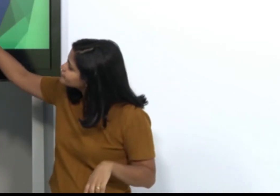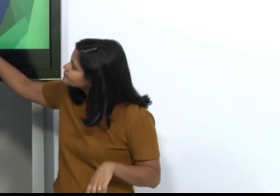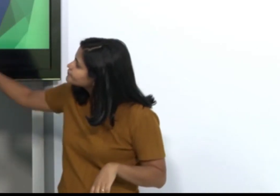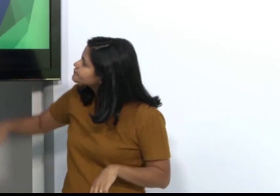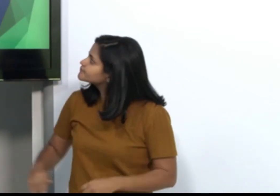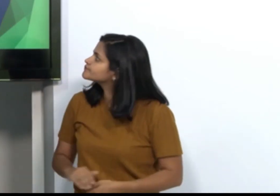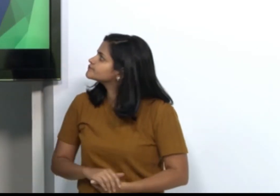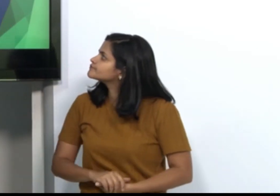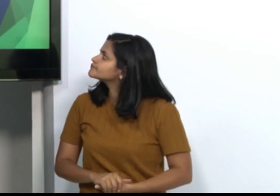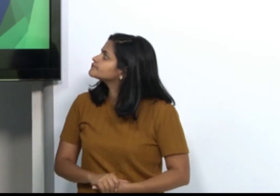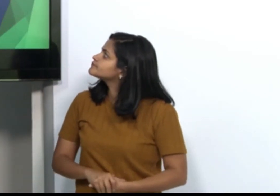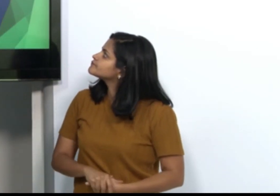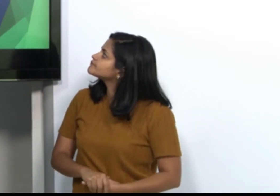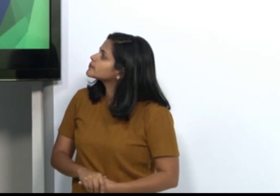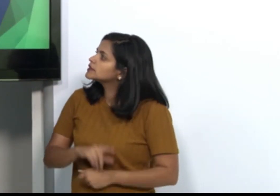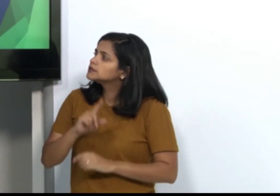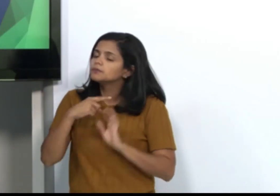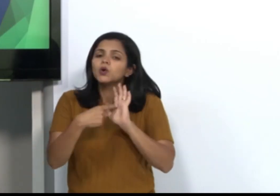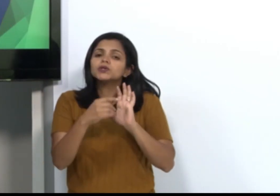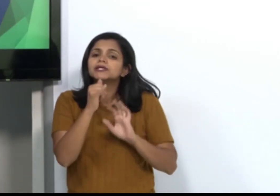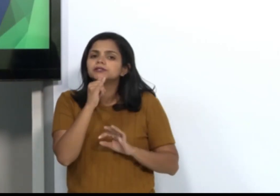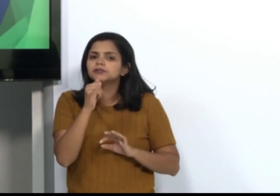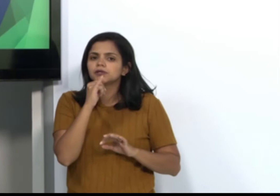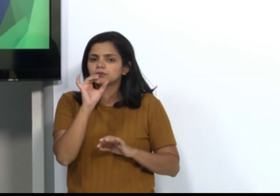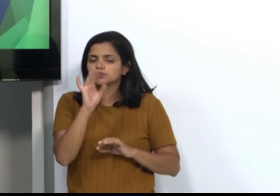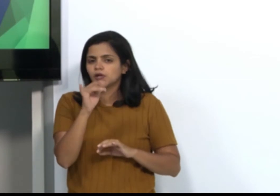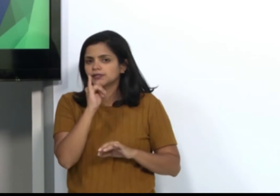Não está muito claro para vocês, mas temos aqui essa coluna.